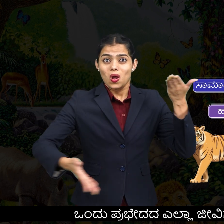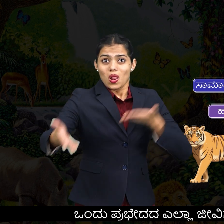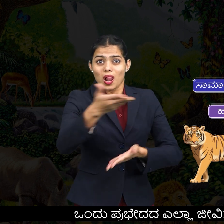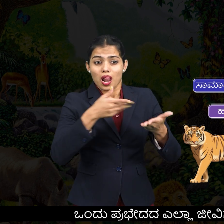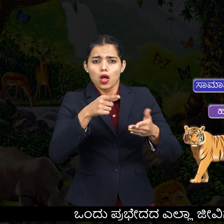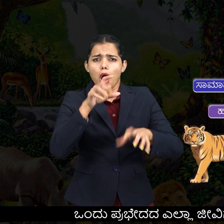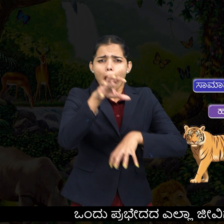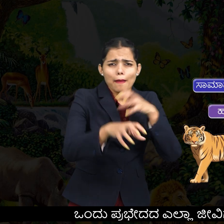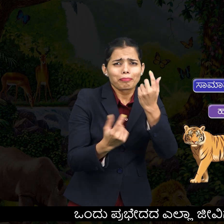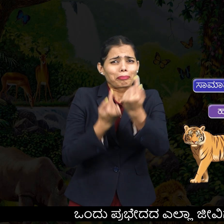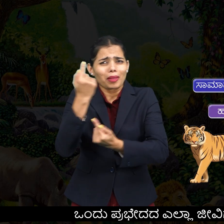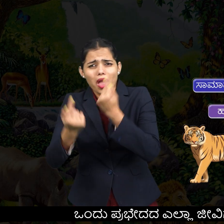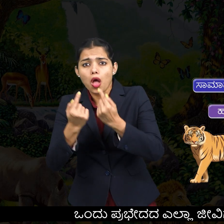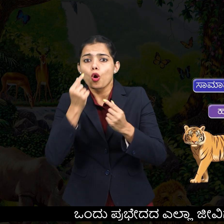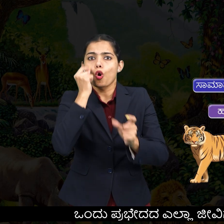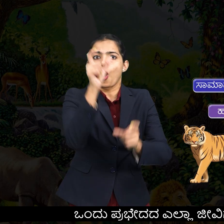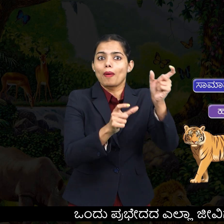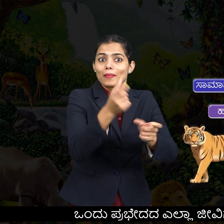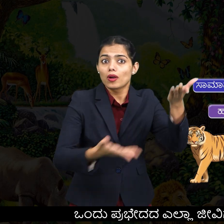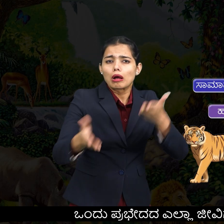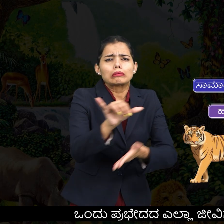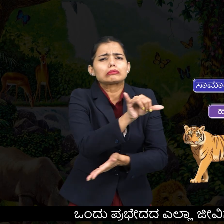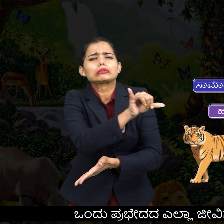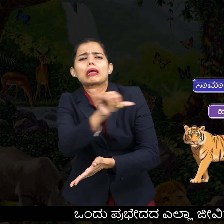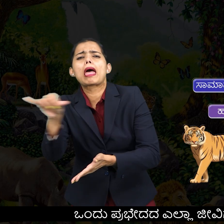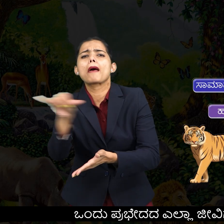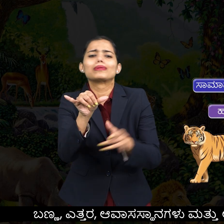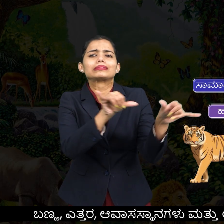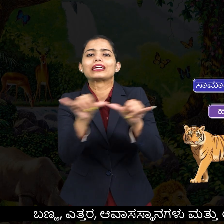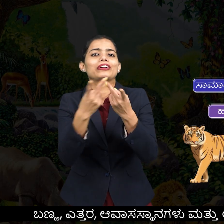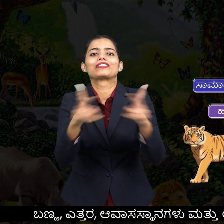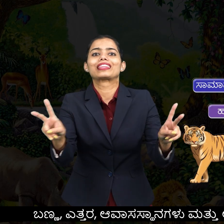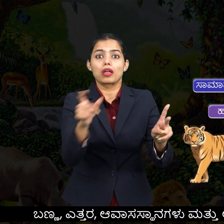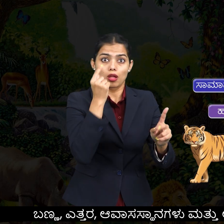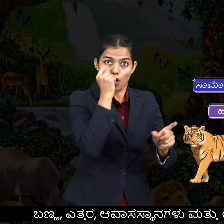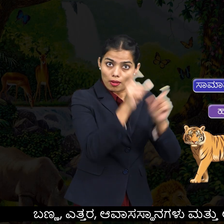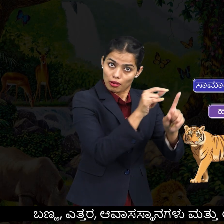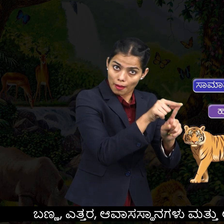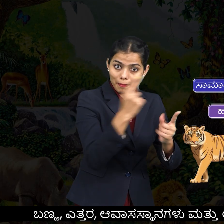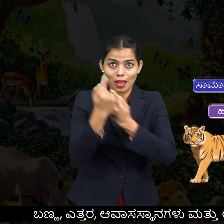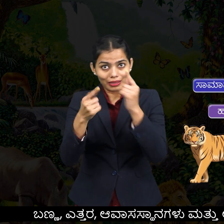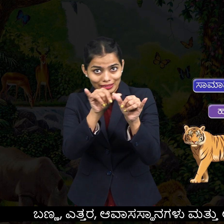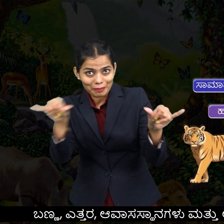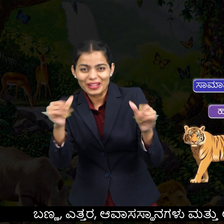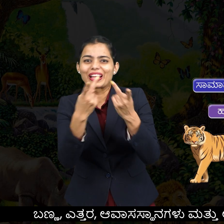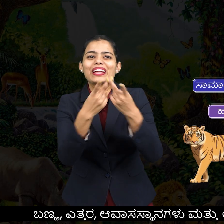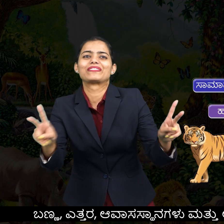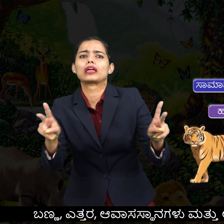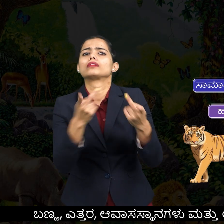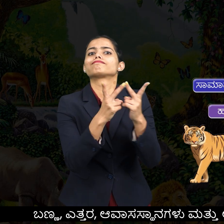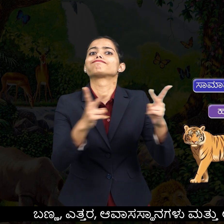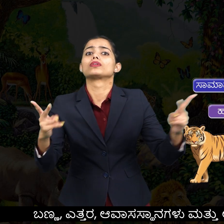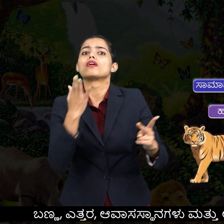ಒಂದು ಪ್ರಭೇದದ ಎಲ್ಲಾ ಜೀವಿಗಳು ಎಷ್ಟು ಹೋಲುತ್ತವೆ ಎಂದರೆ ಬಣ್ಣ, ಎತ್ತರ, ಆವಾಸ